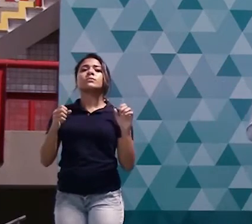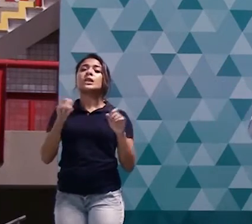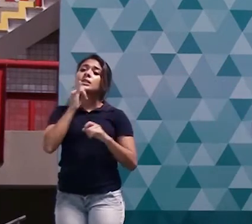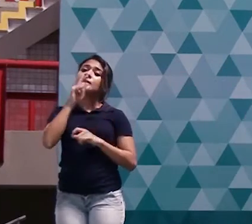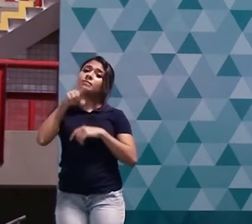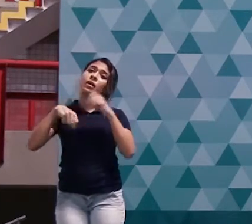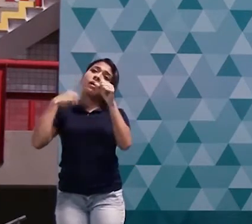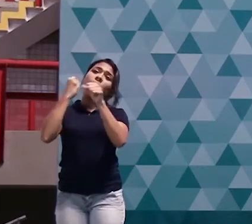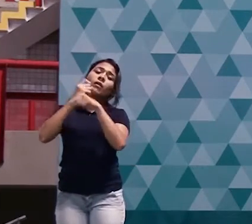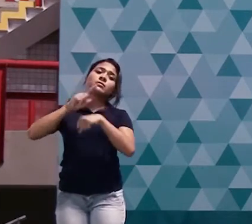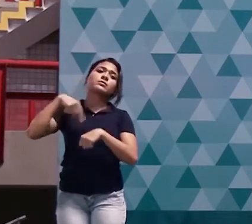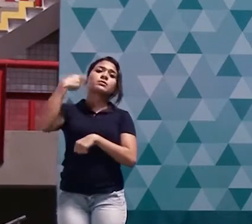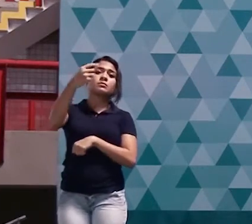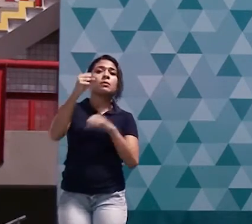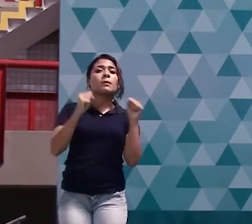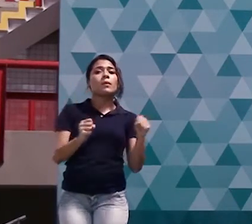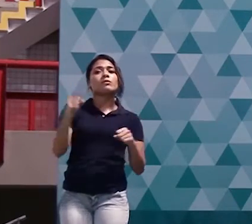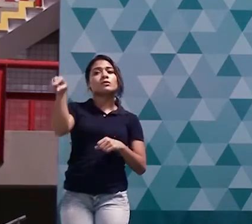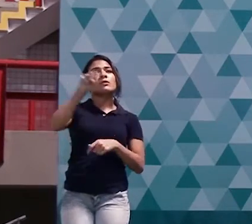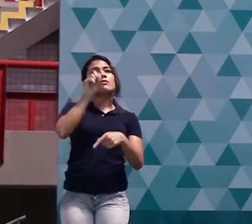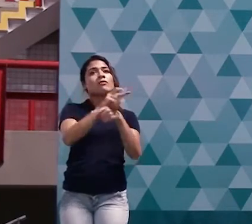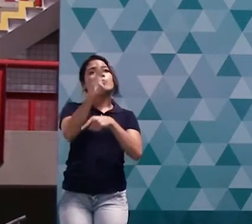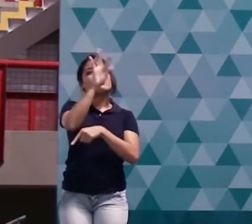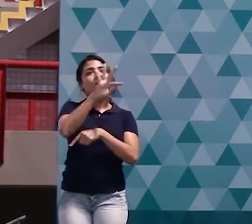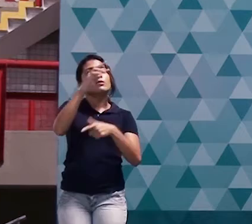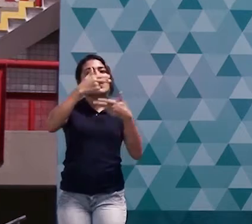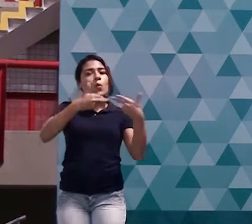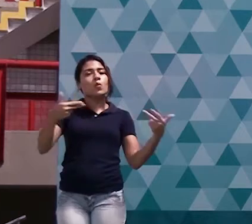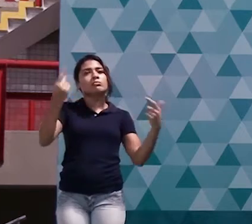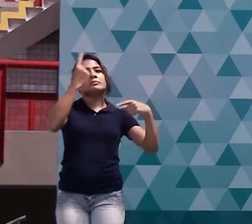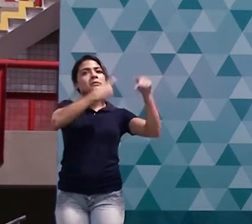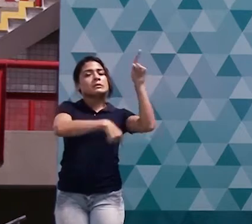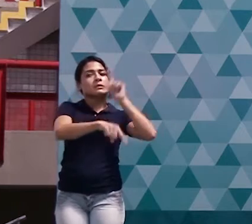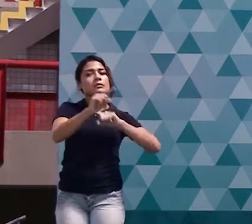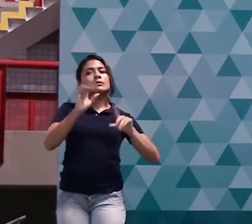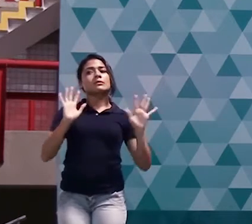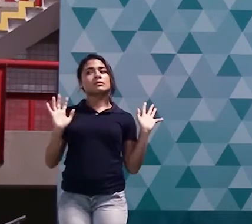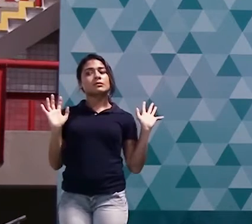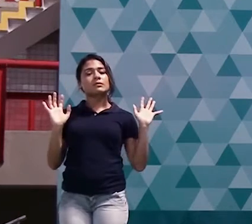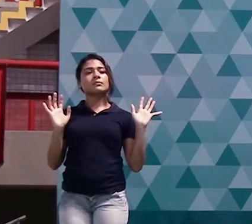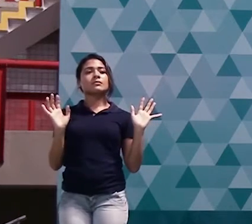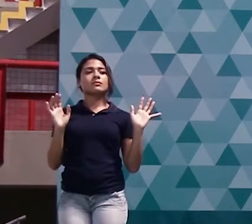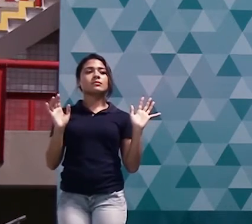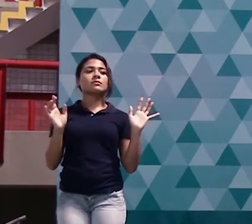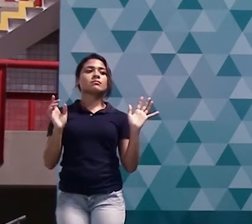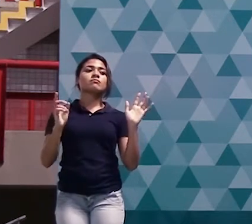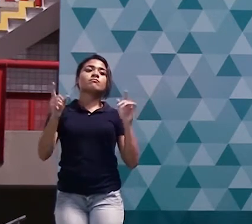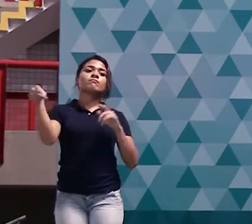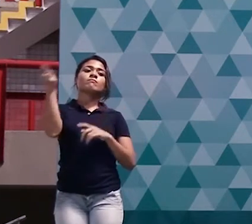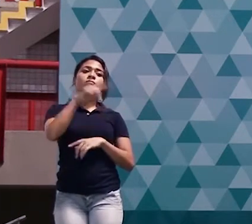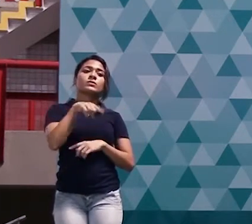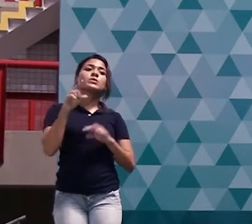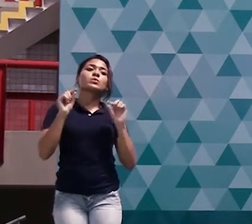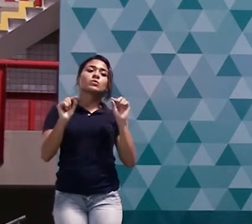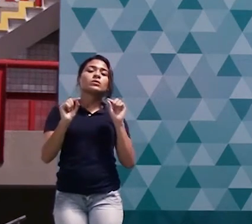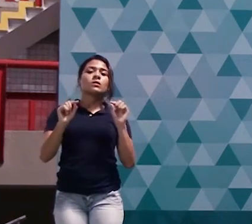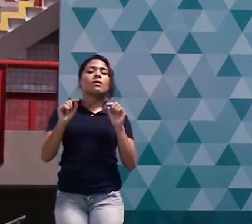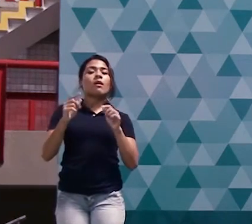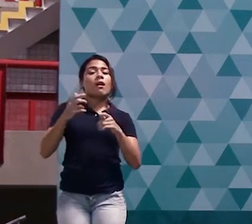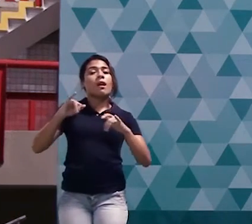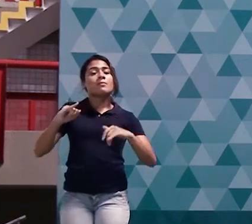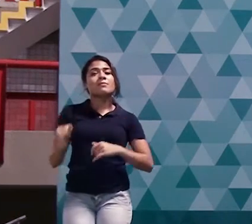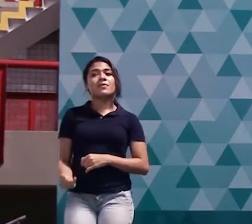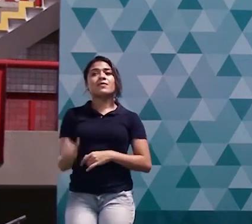faca e o queijo na mão. A arma é próximo ano. Então, preparem, né? Preparem a munição, que é a única chance que a